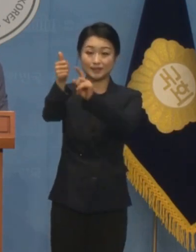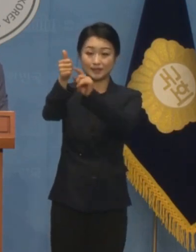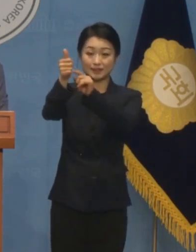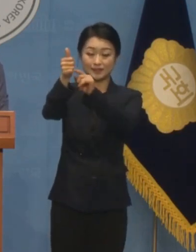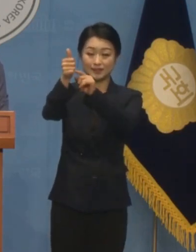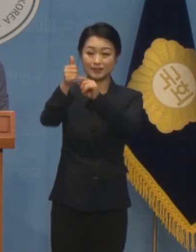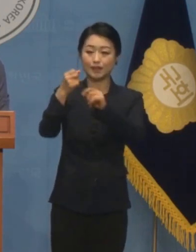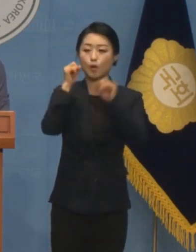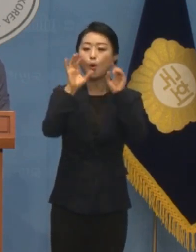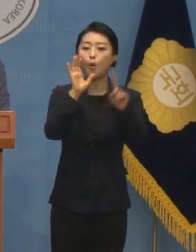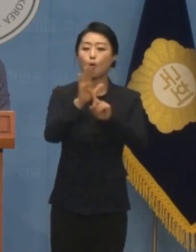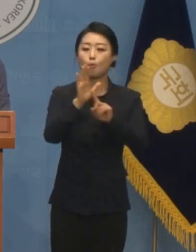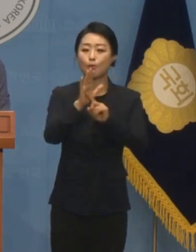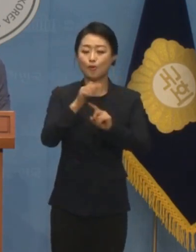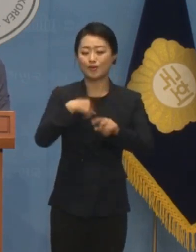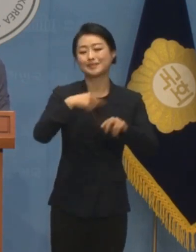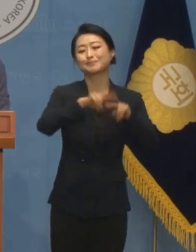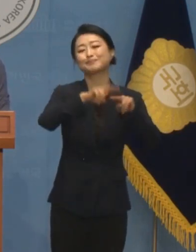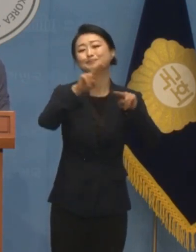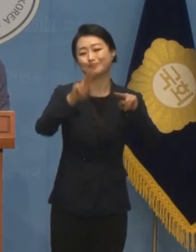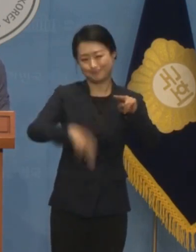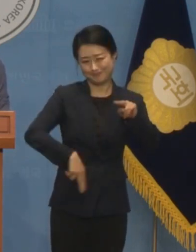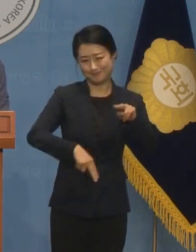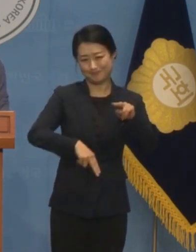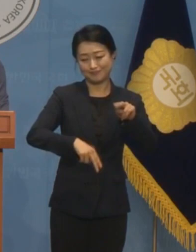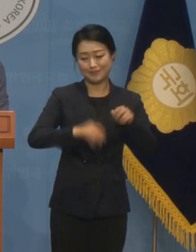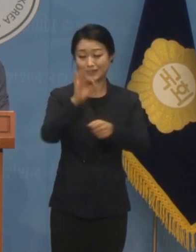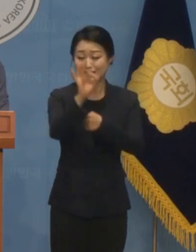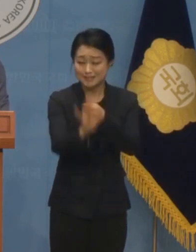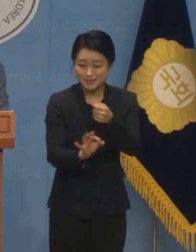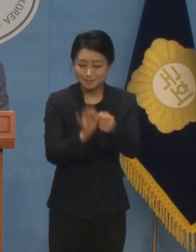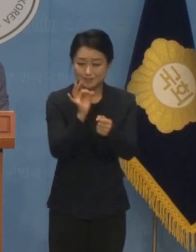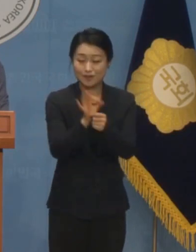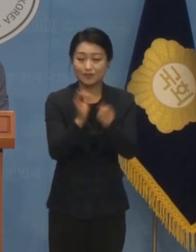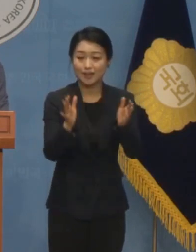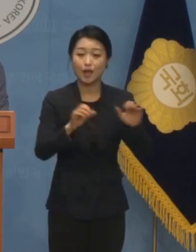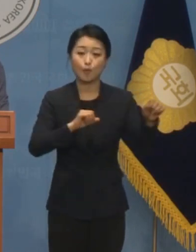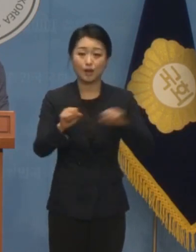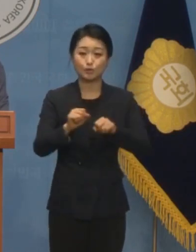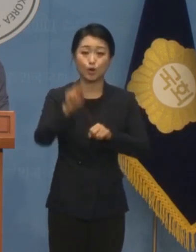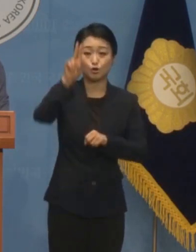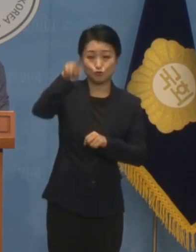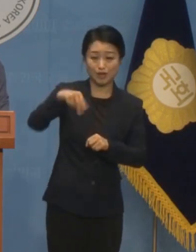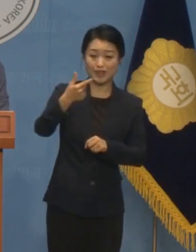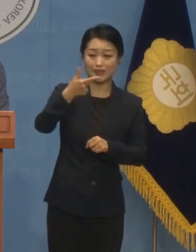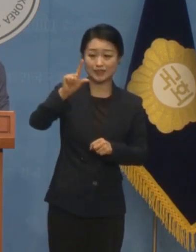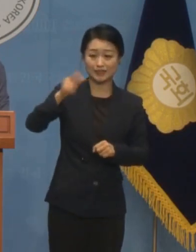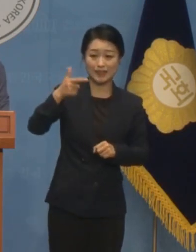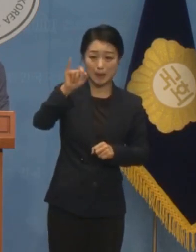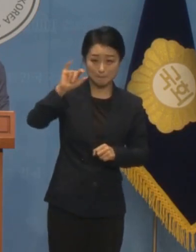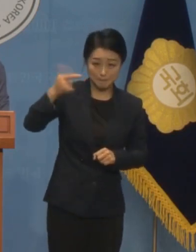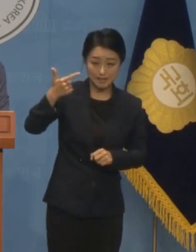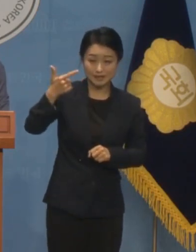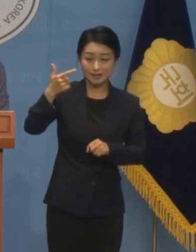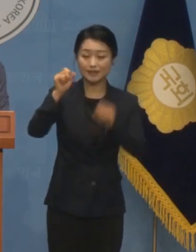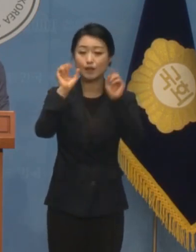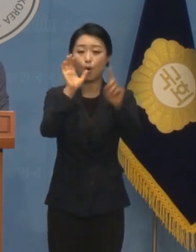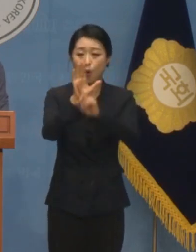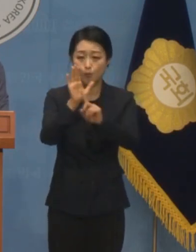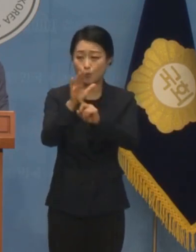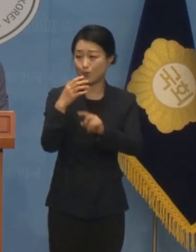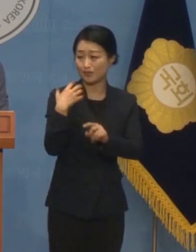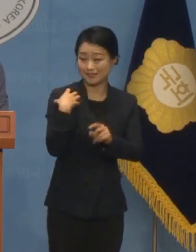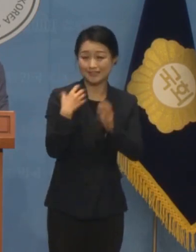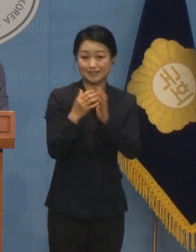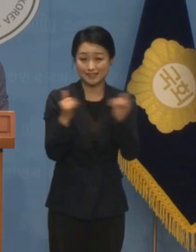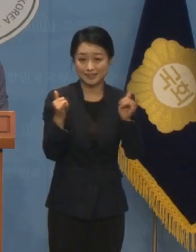만족하십니까? 배우 정우성 씨가 10년 동안 활동해왔던 UN 난민기구 친선대사직을 이달